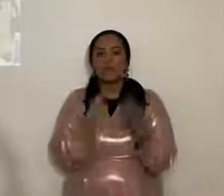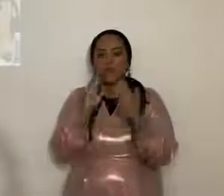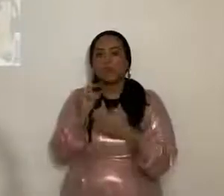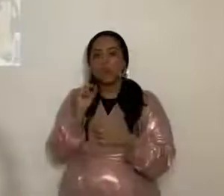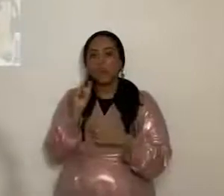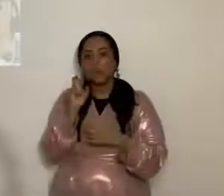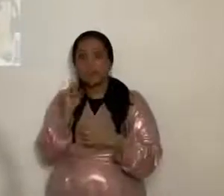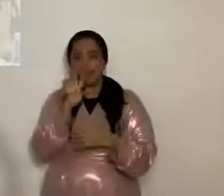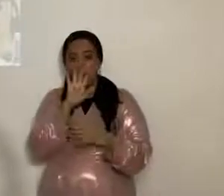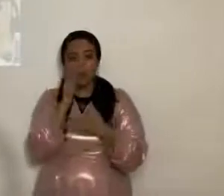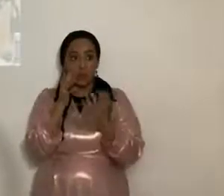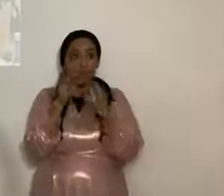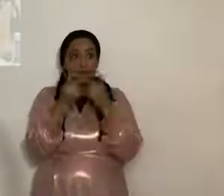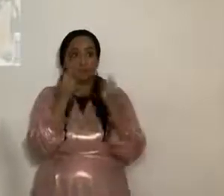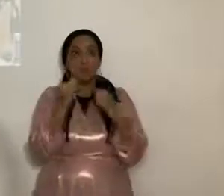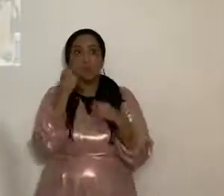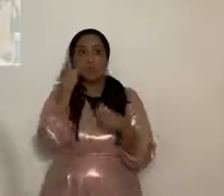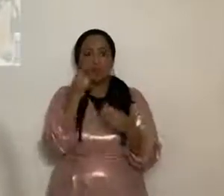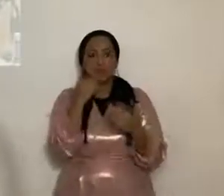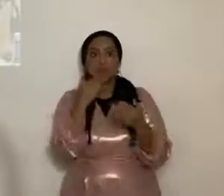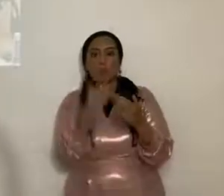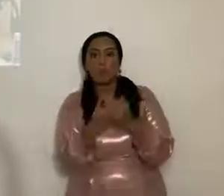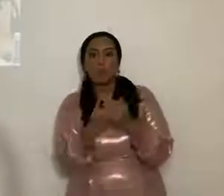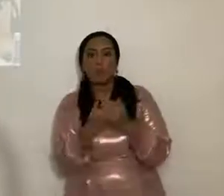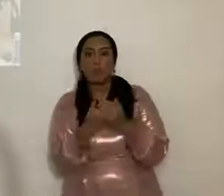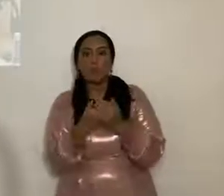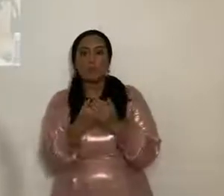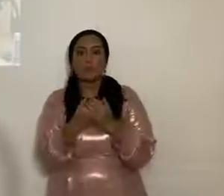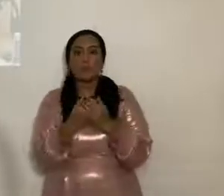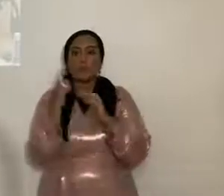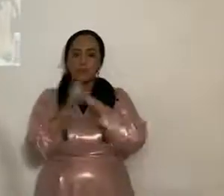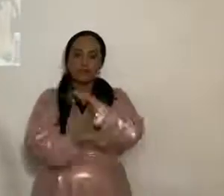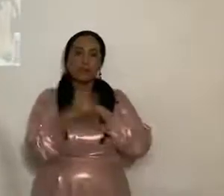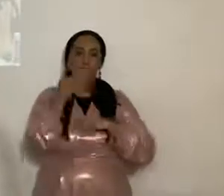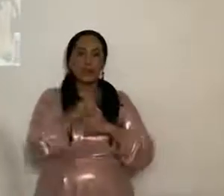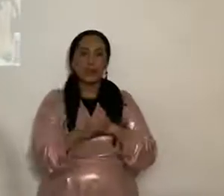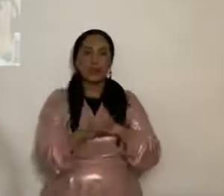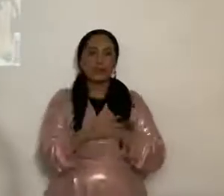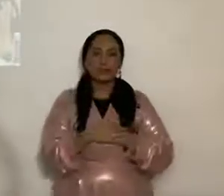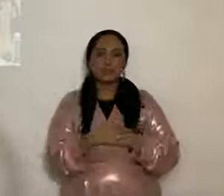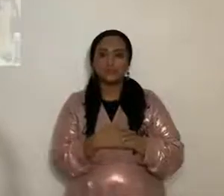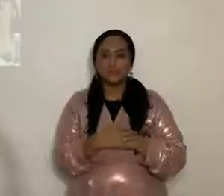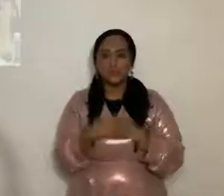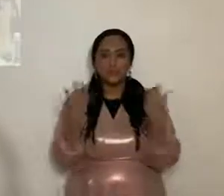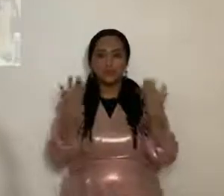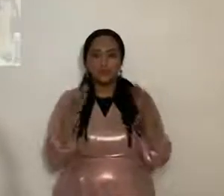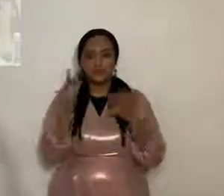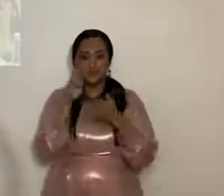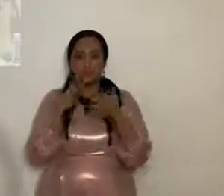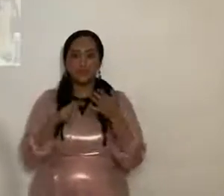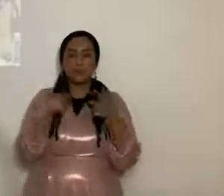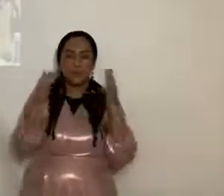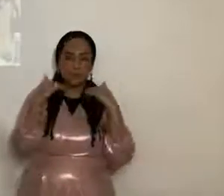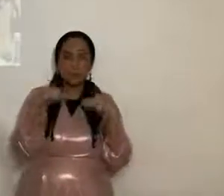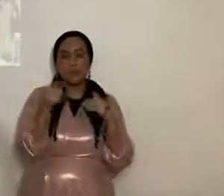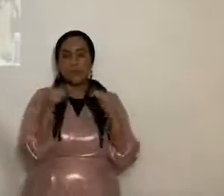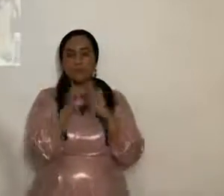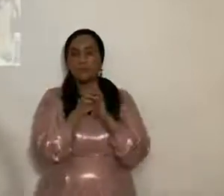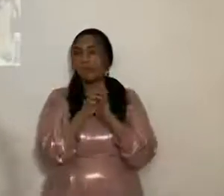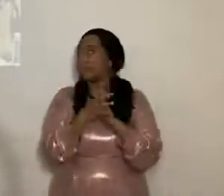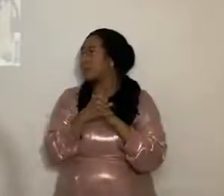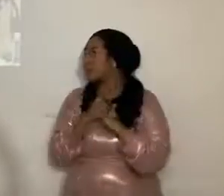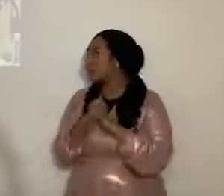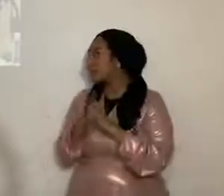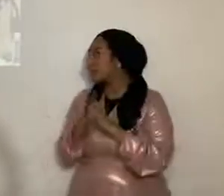Tú quieres hacer las cosas por quedar bien, su consecuencia es mala. Ya lo vimos. Vamos a ver otro ejemplo aquí